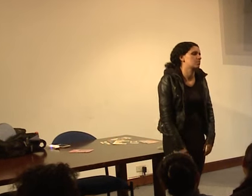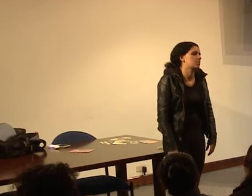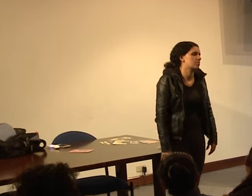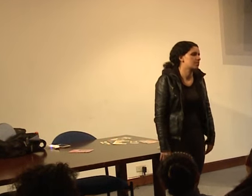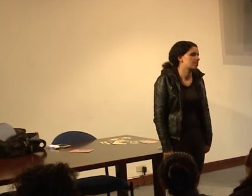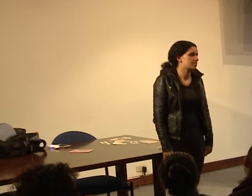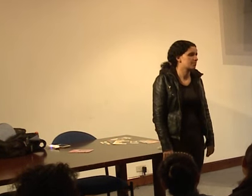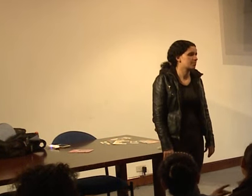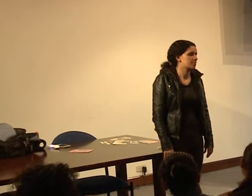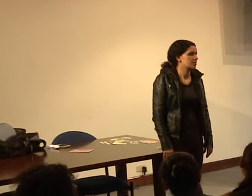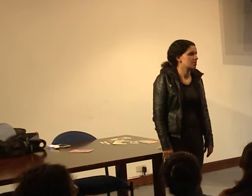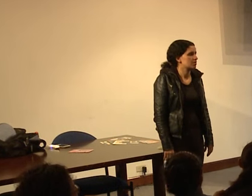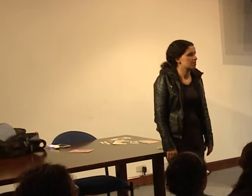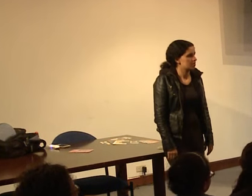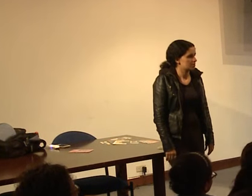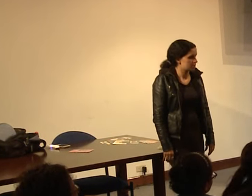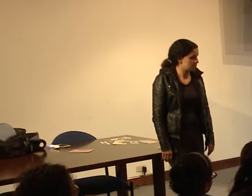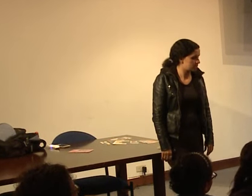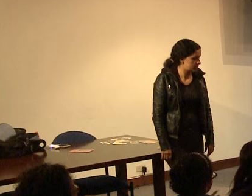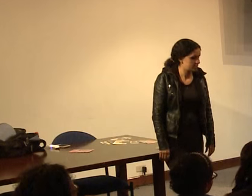¿Tantas voluntarias?